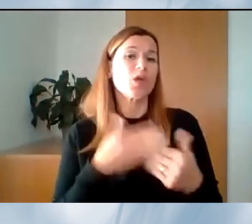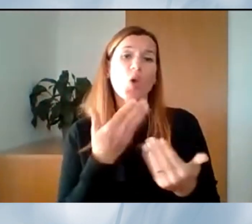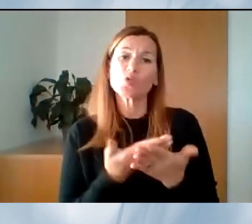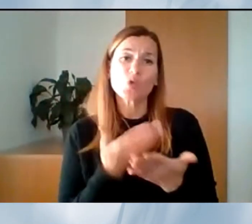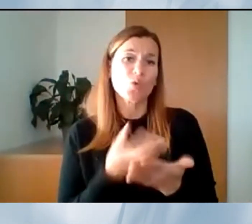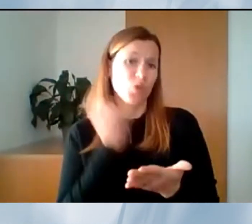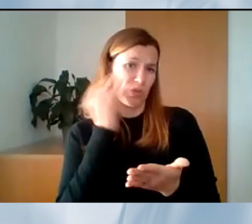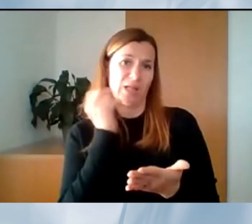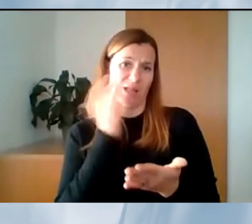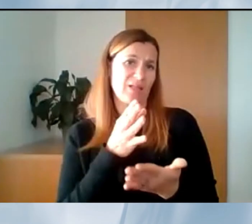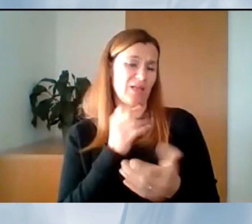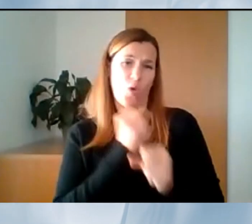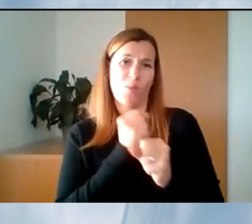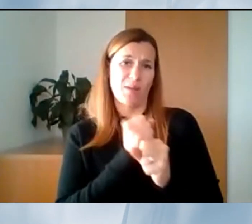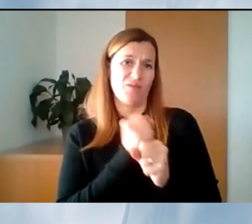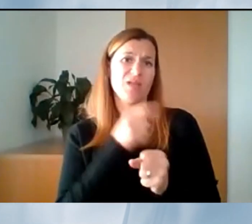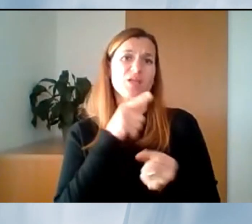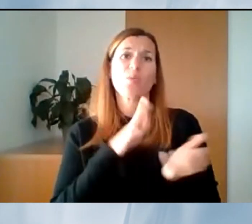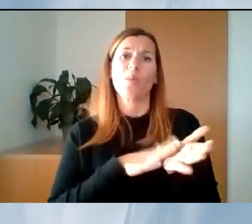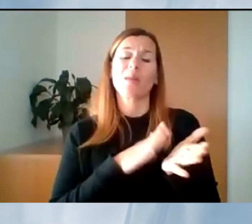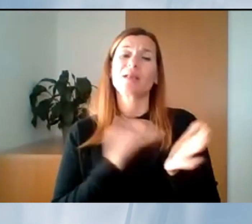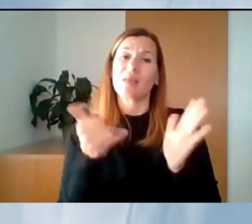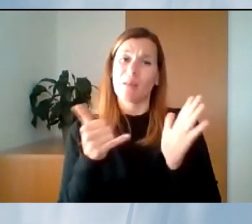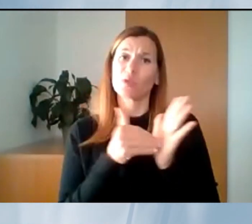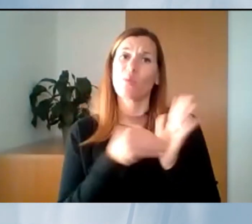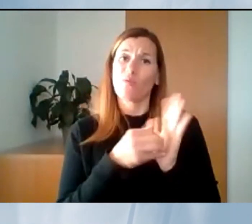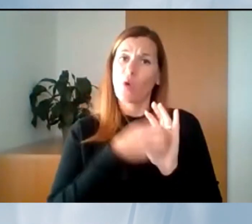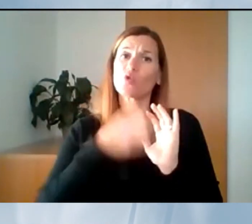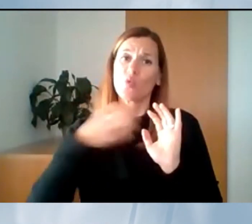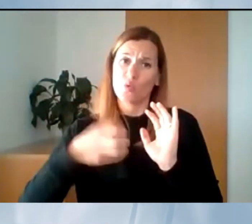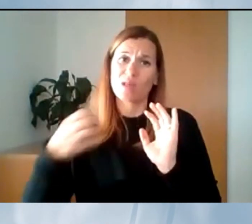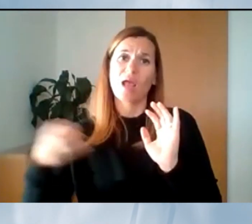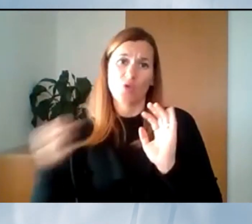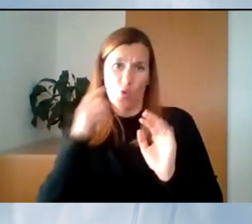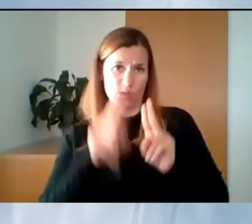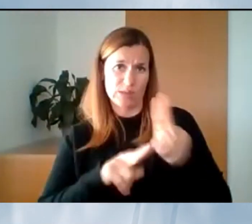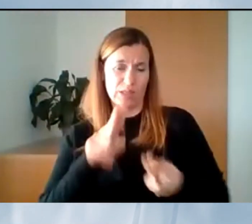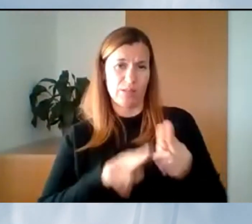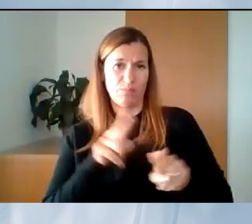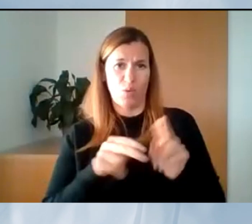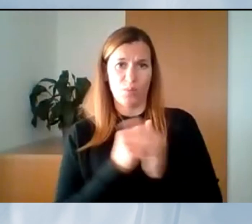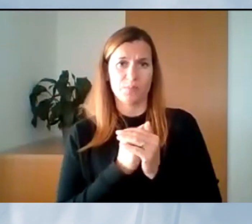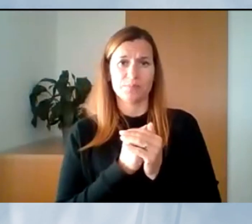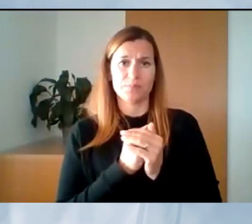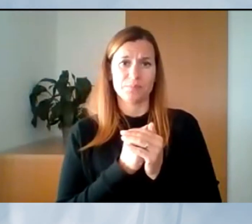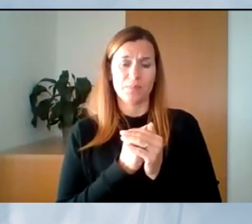Pomoč pri osnovnih vsakdanjih opravilih, torej je potreboval dolgotrajno oskrbo.